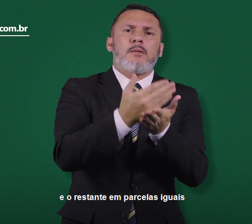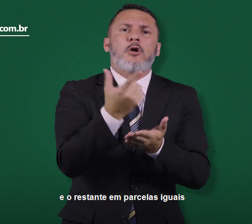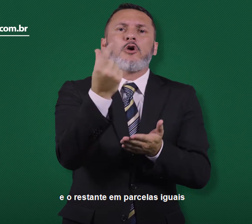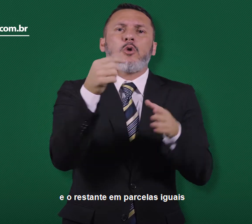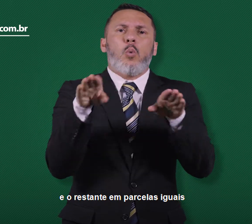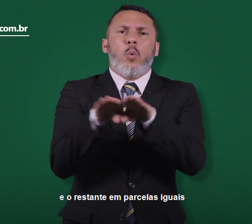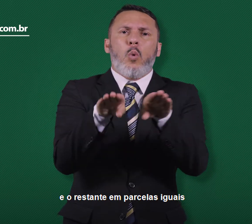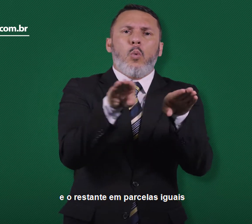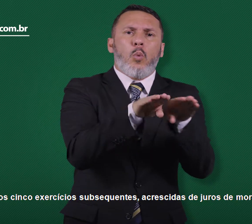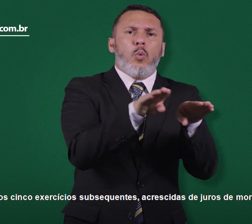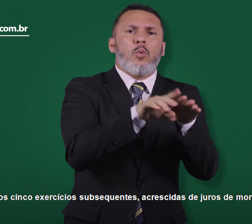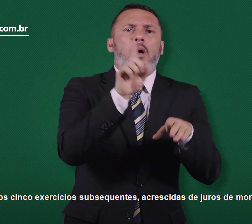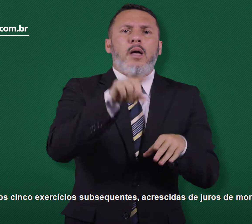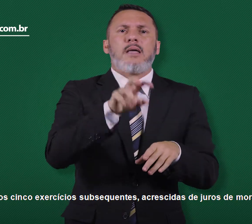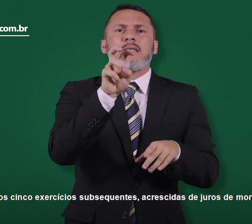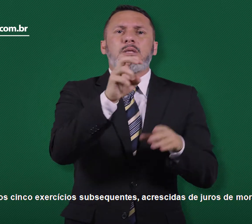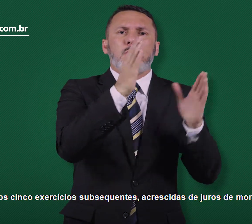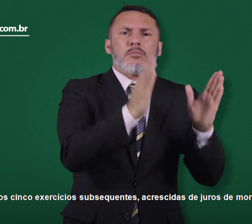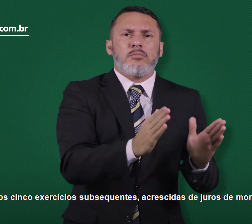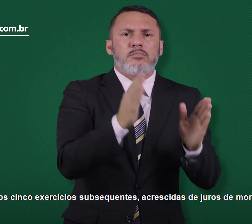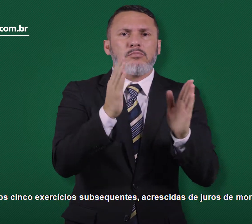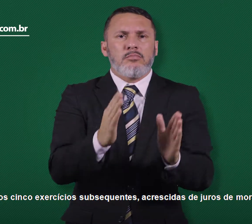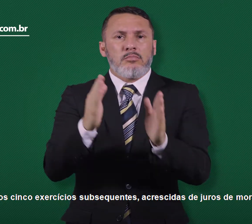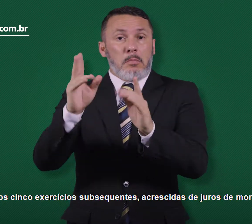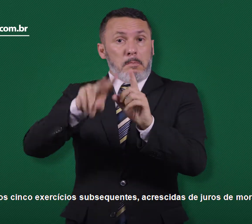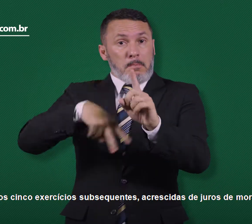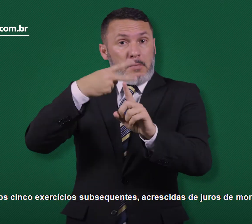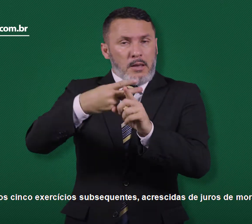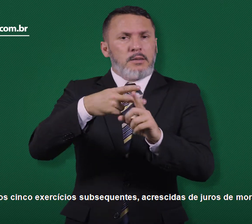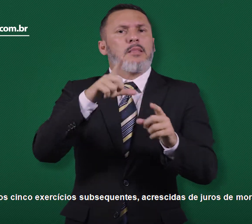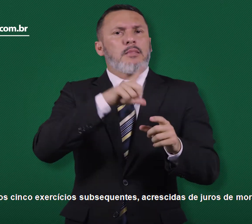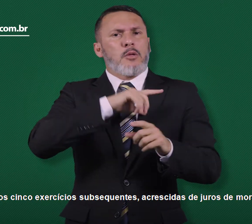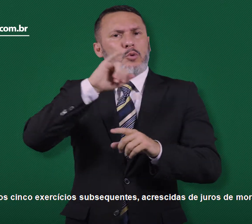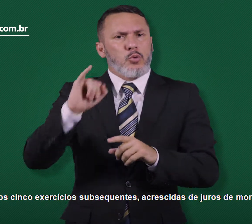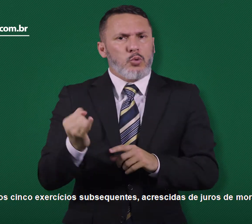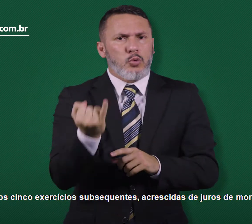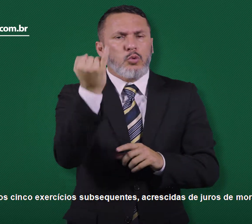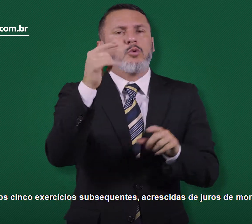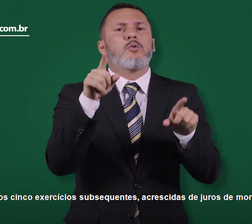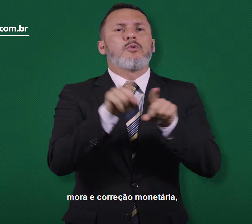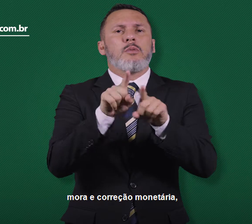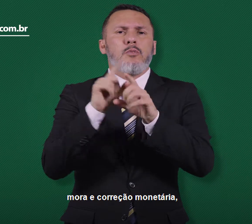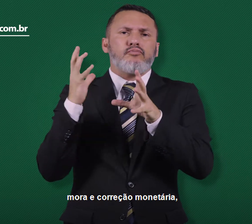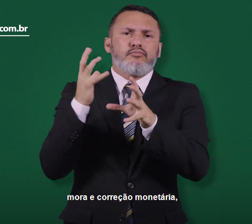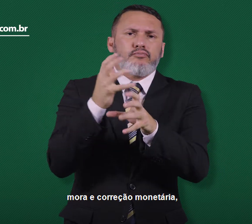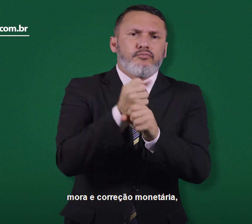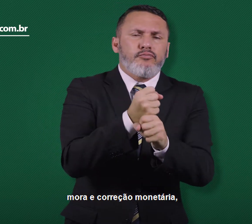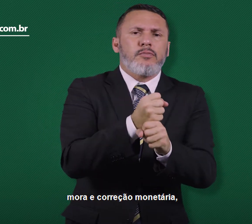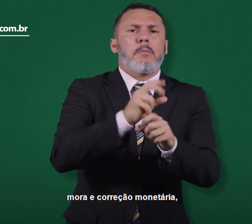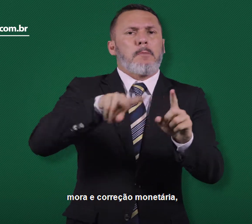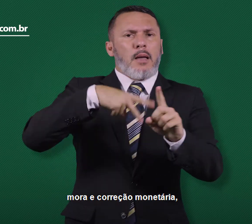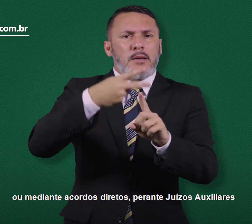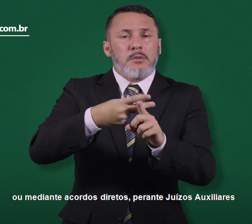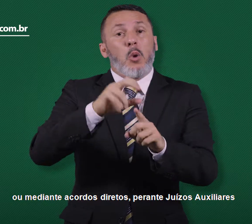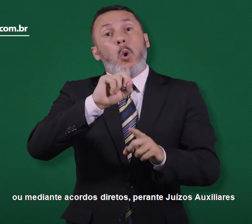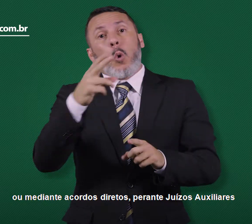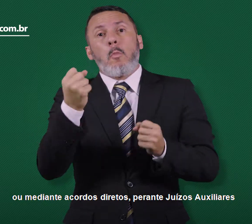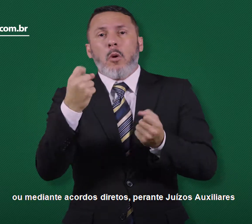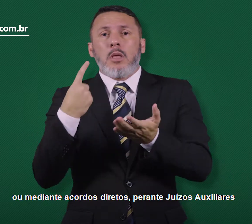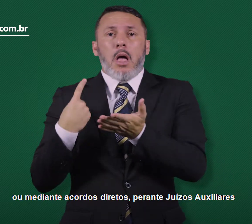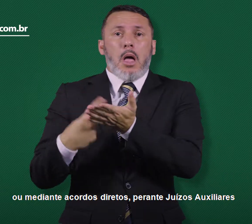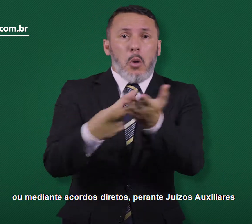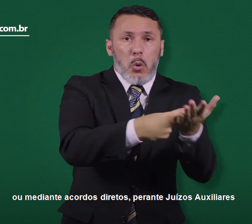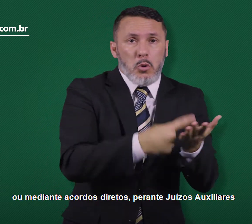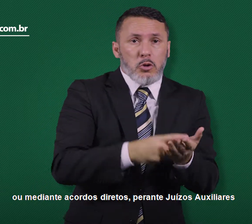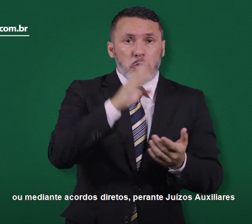em parcelas iguais nos 5 exercícios subsequentes, acrescidas de juros de mora e correção monetária, ou